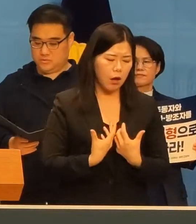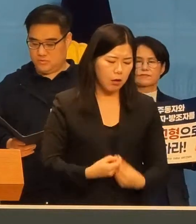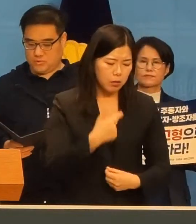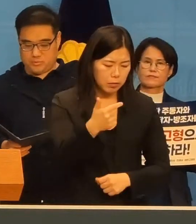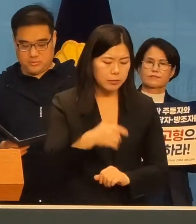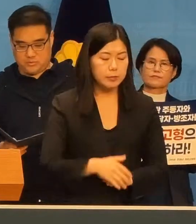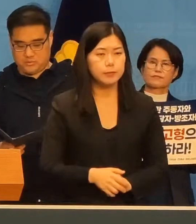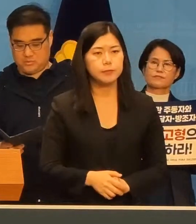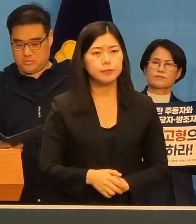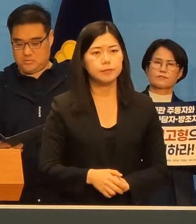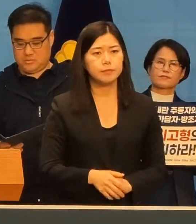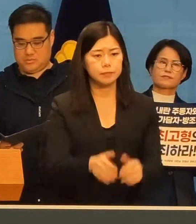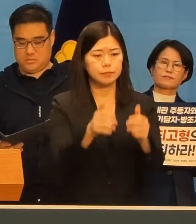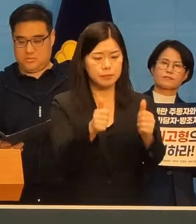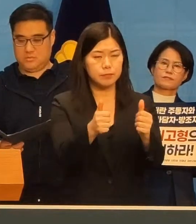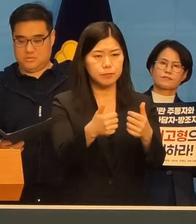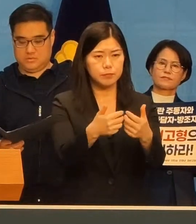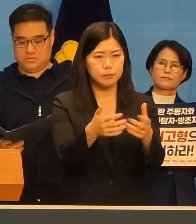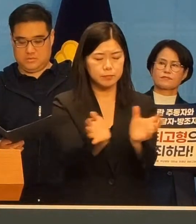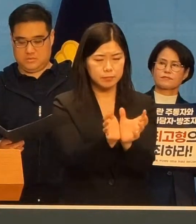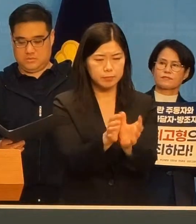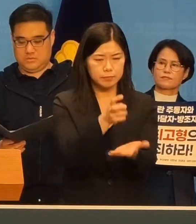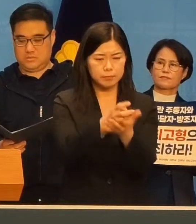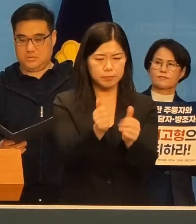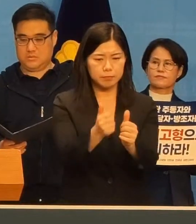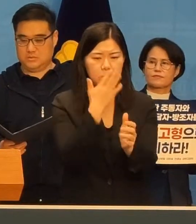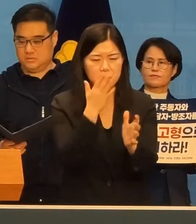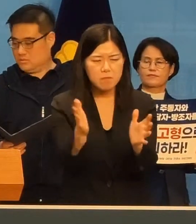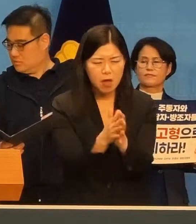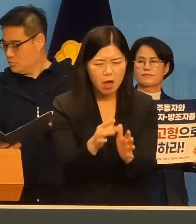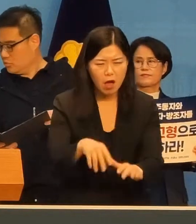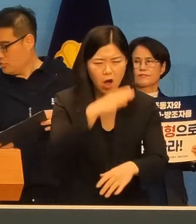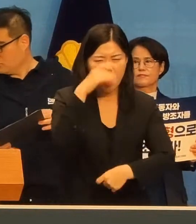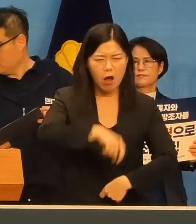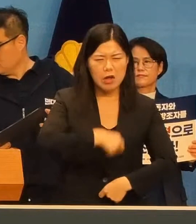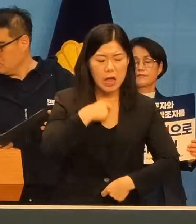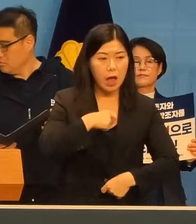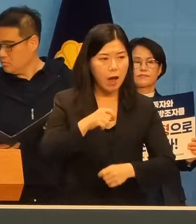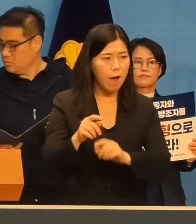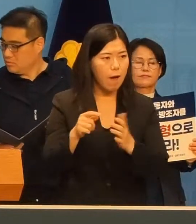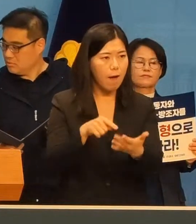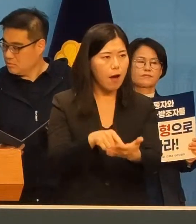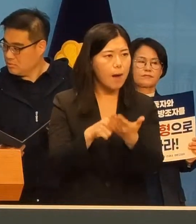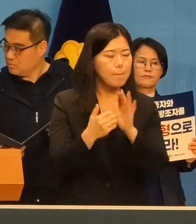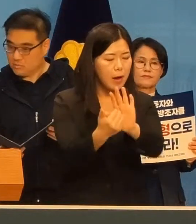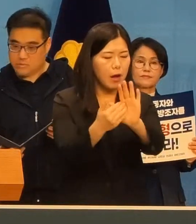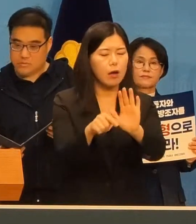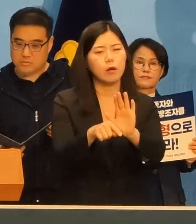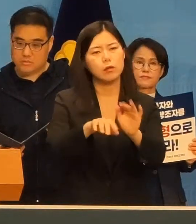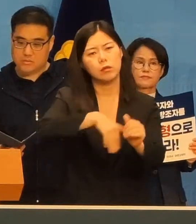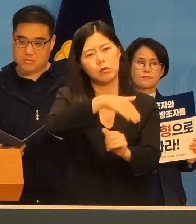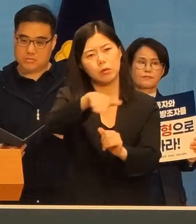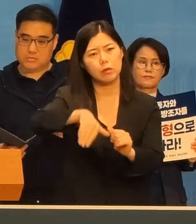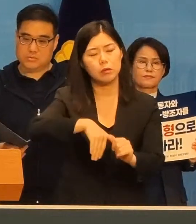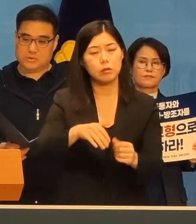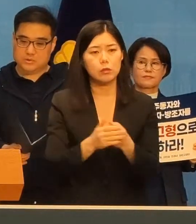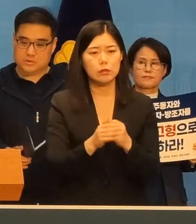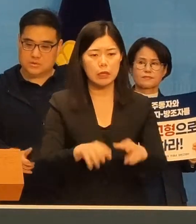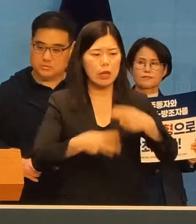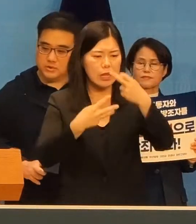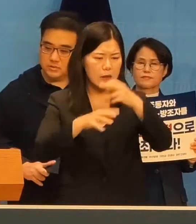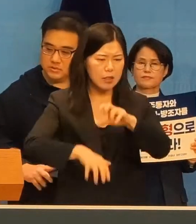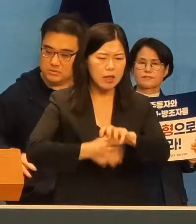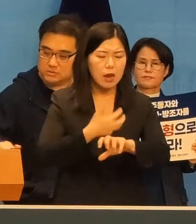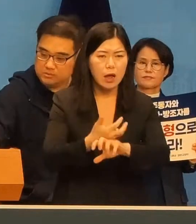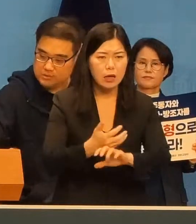갑니다. 사법부와 법원이 결탁하여 정의 실현을 가로막는 작금의 상황, 우리는 여전히 1, 2, 3